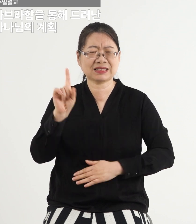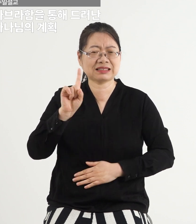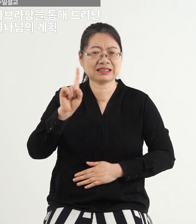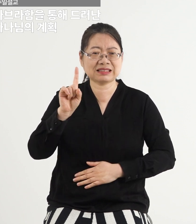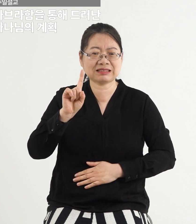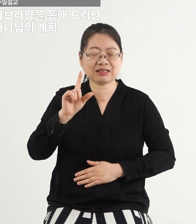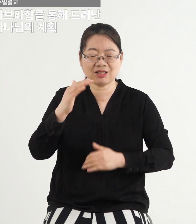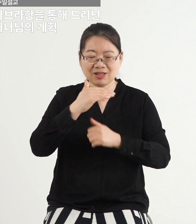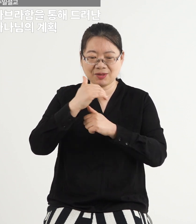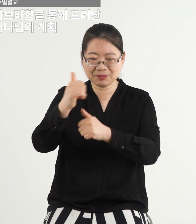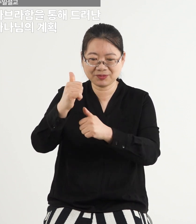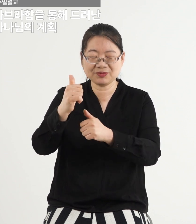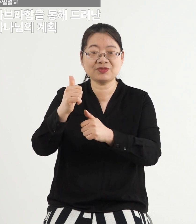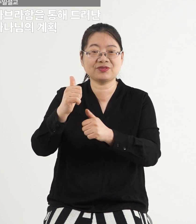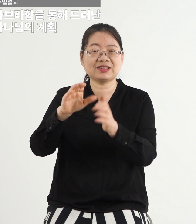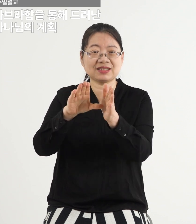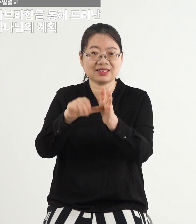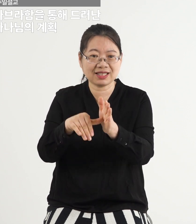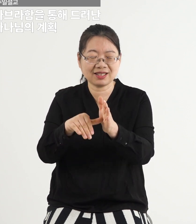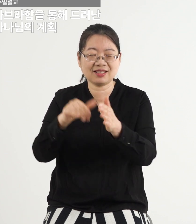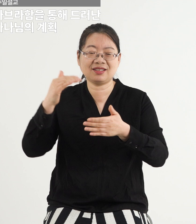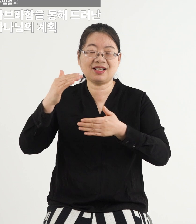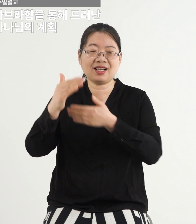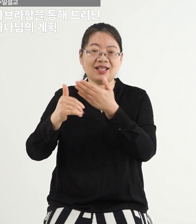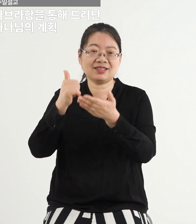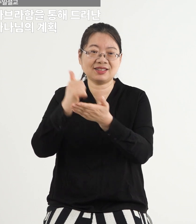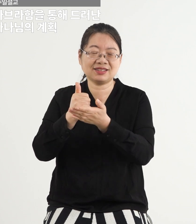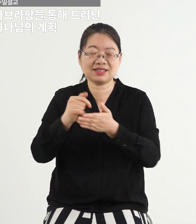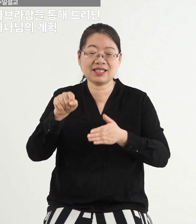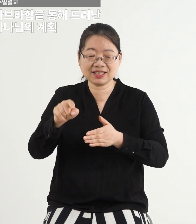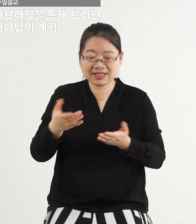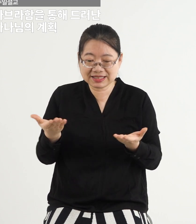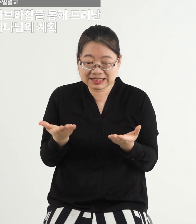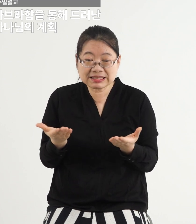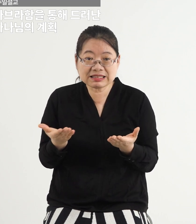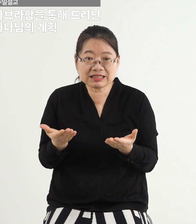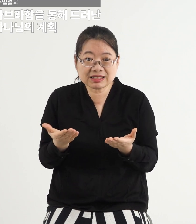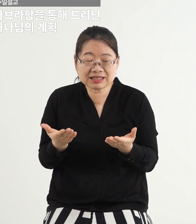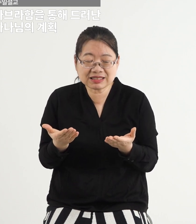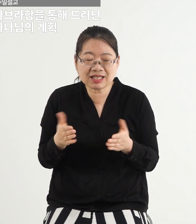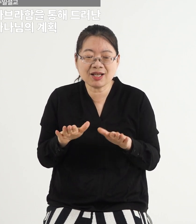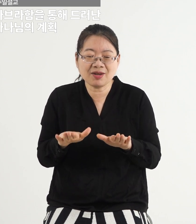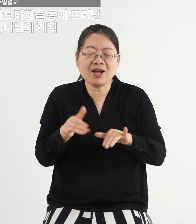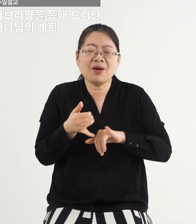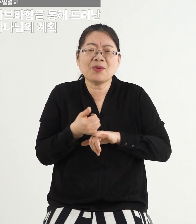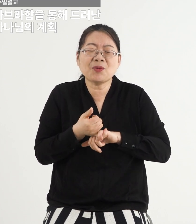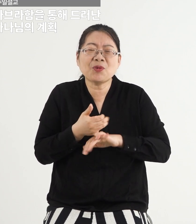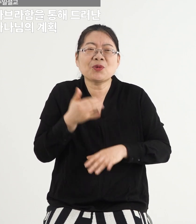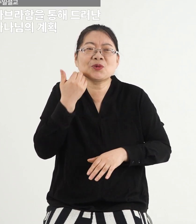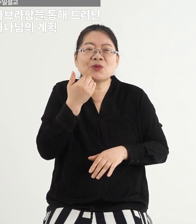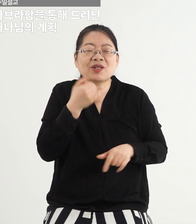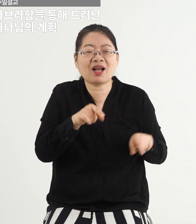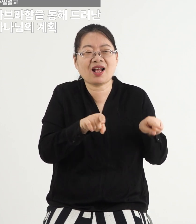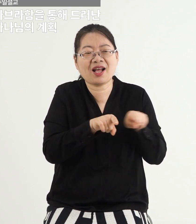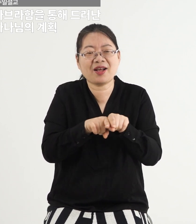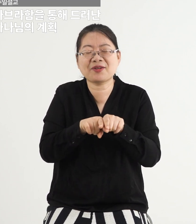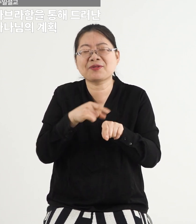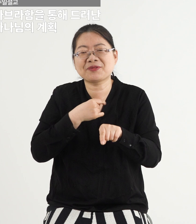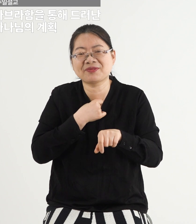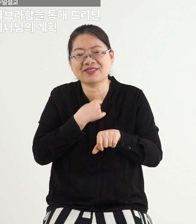어떤 부름 속에는 하나님이 이 일을 이번에 꼭 누구랑 좀 같이 하고